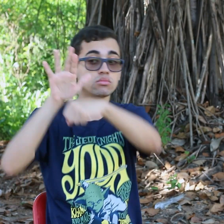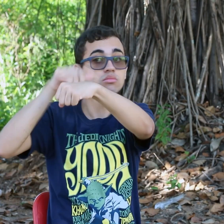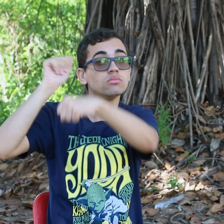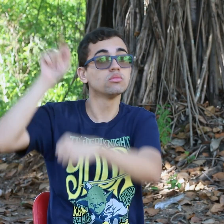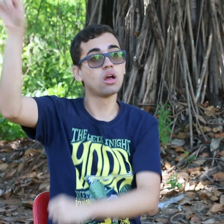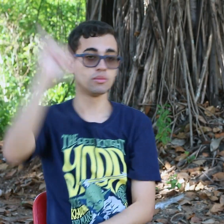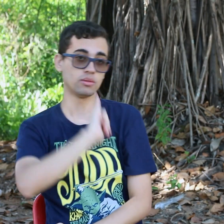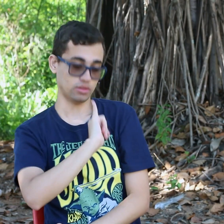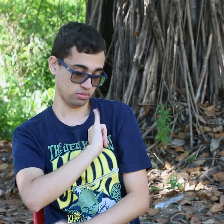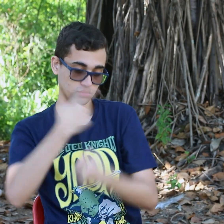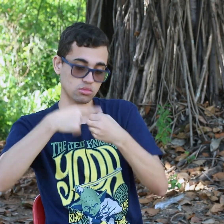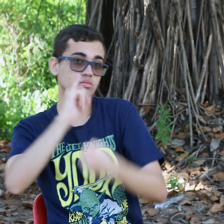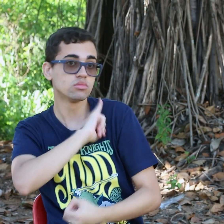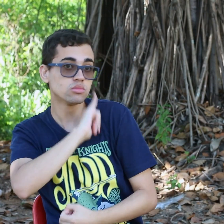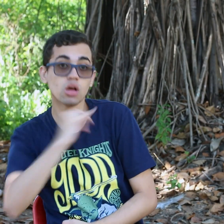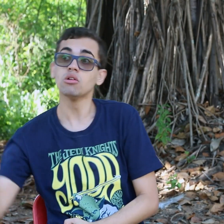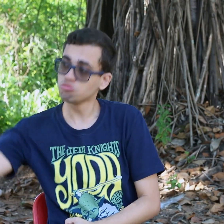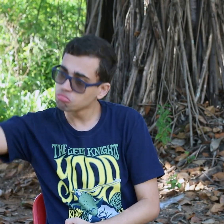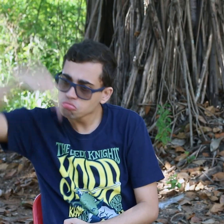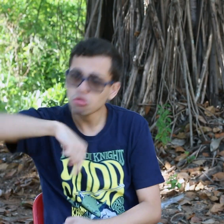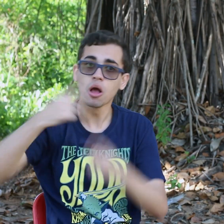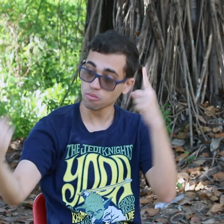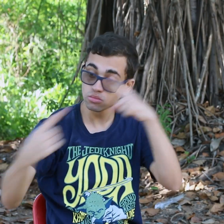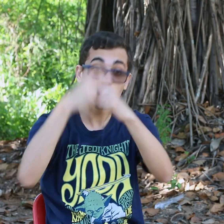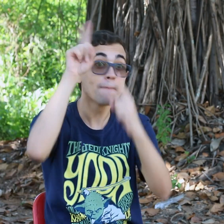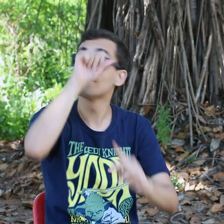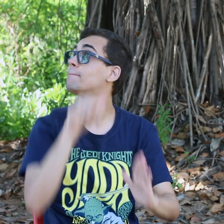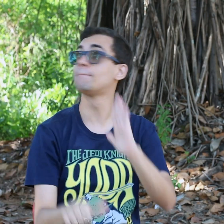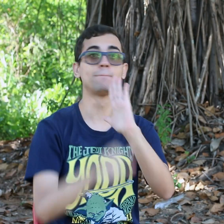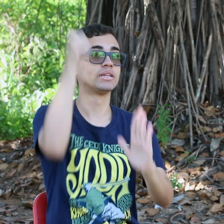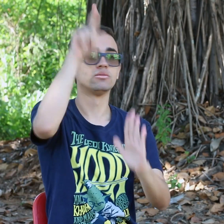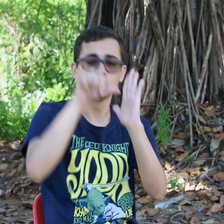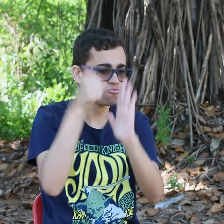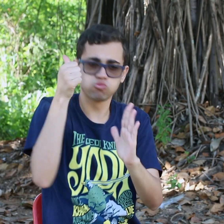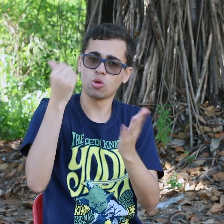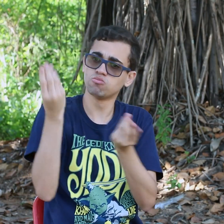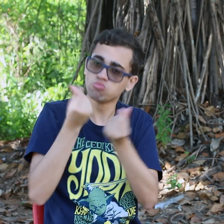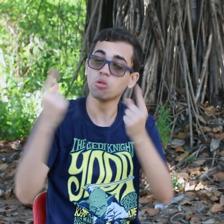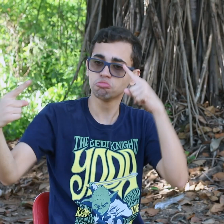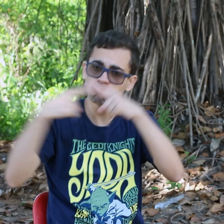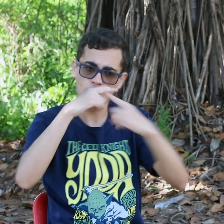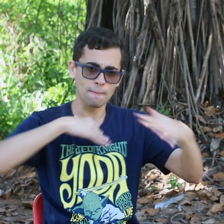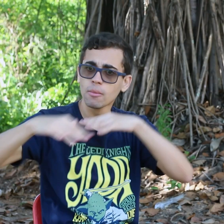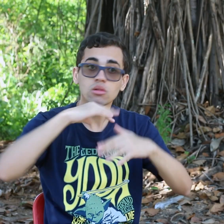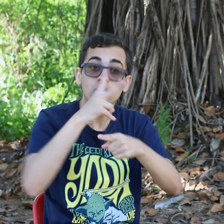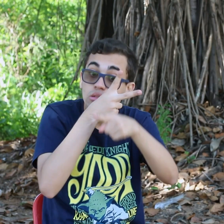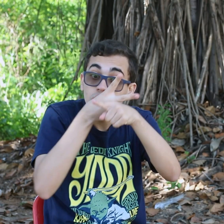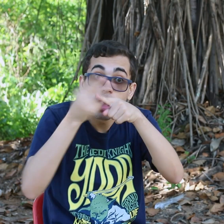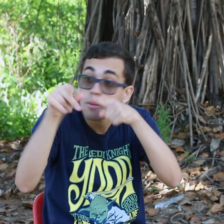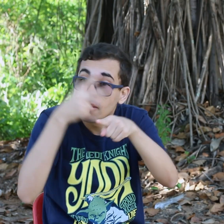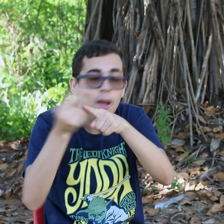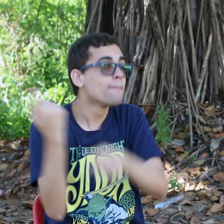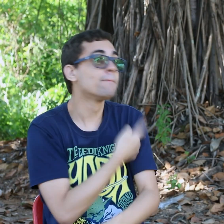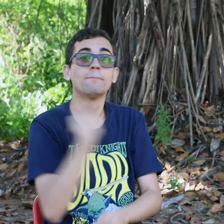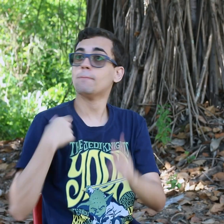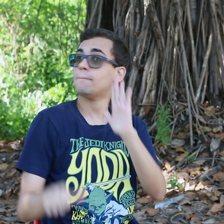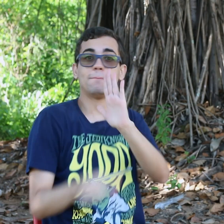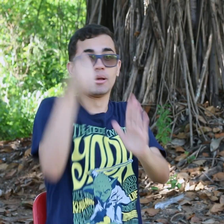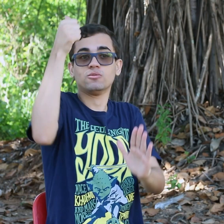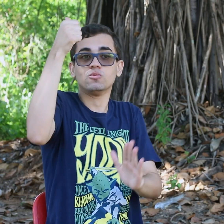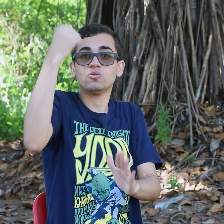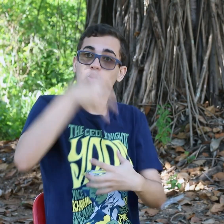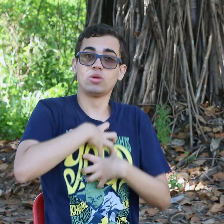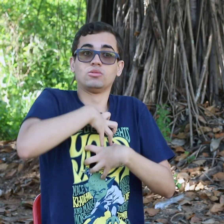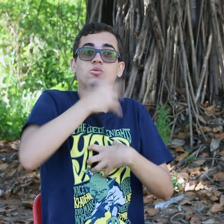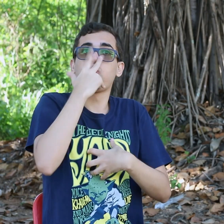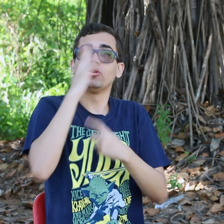interação, isso é muito importante. E aí nós tivemos a grande ideia de chamar Itaperuna para fazer uma competição, surdos contra